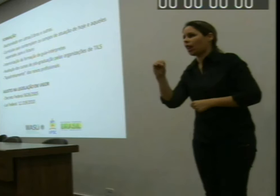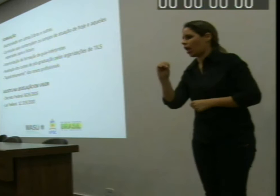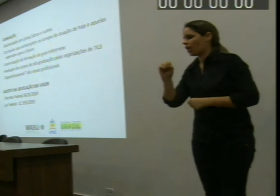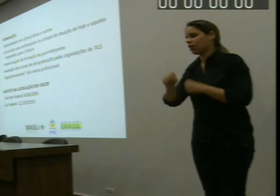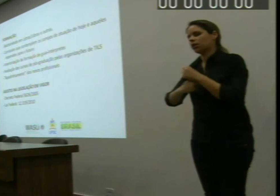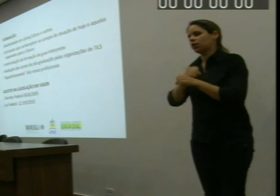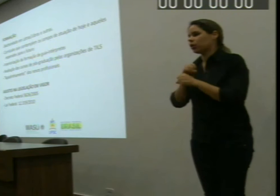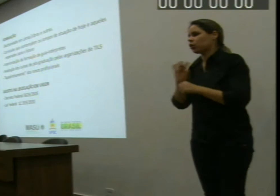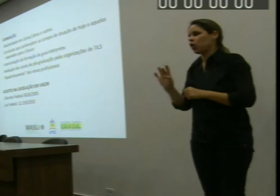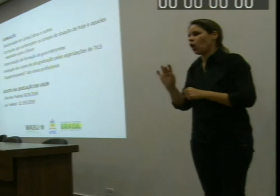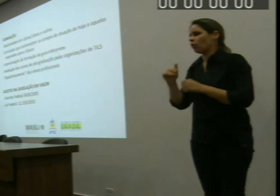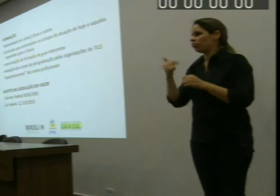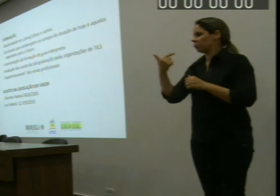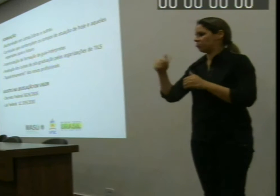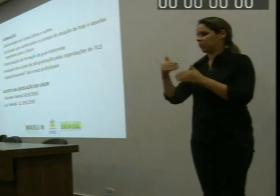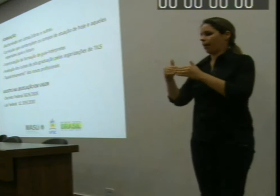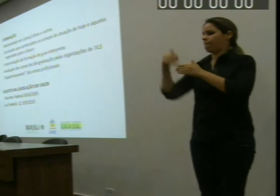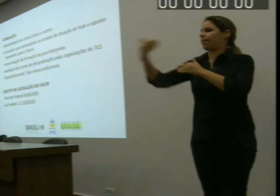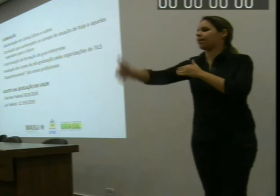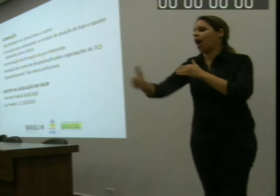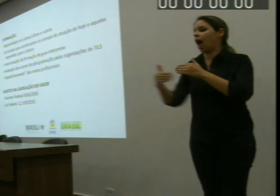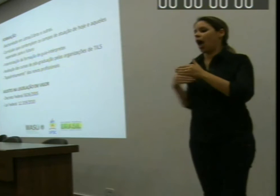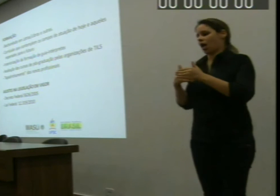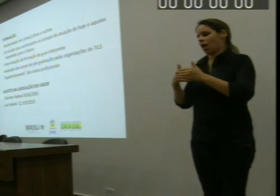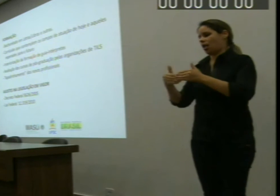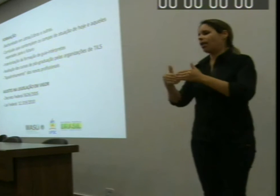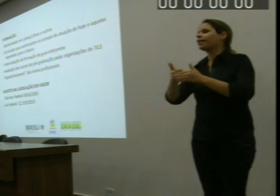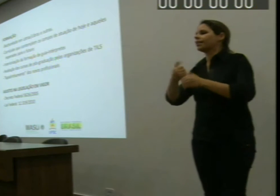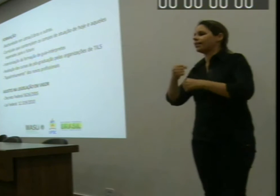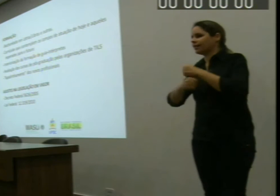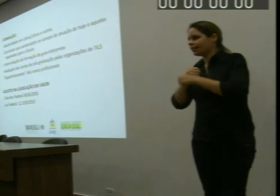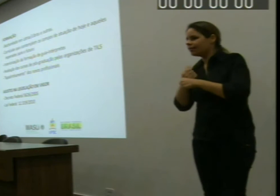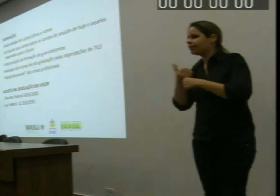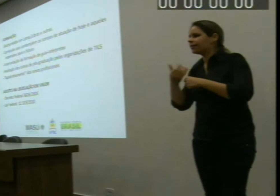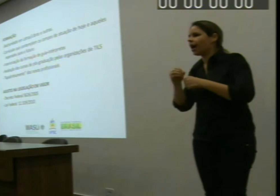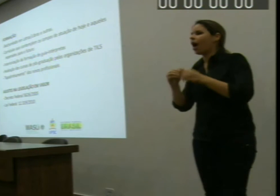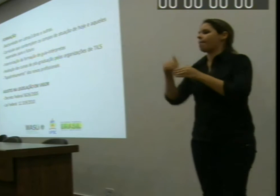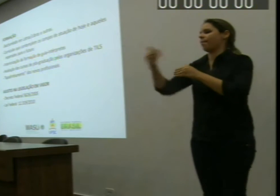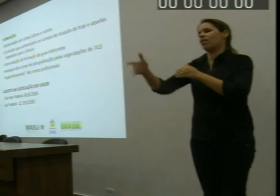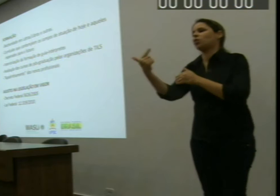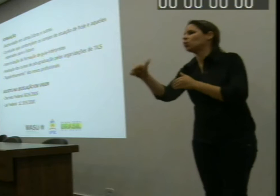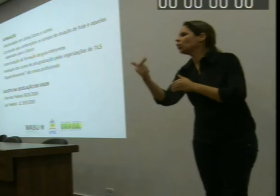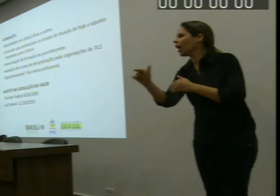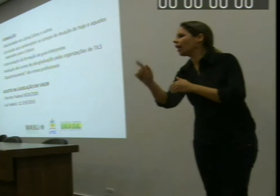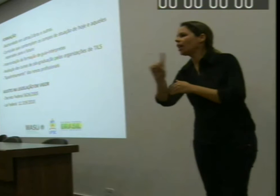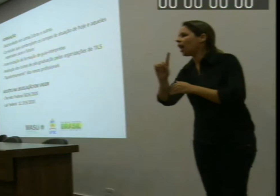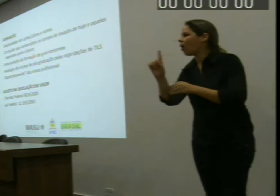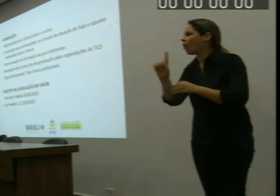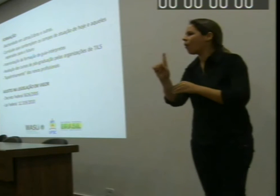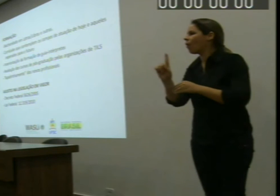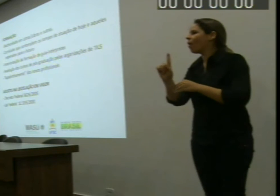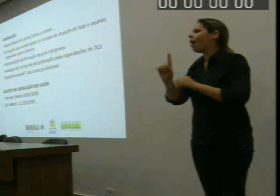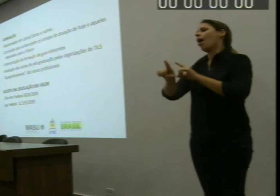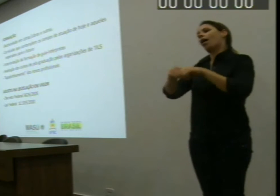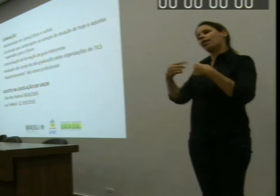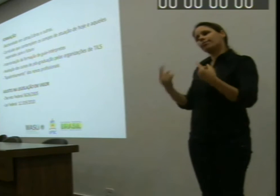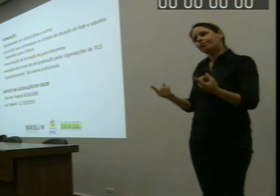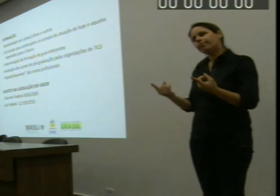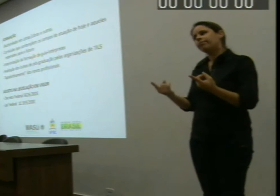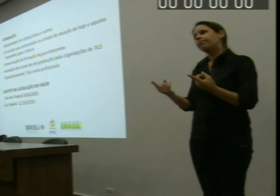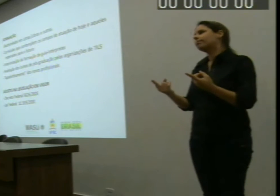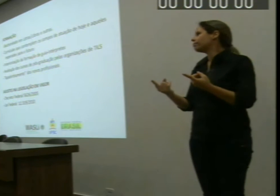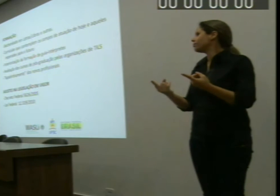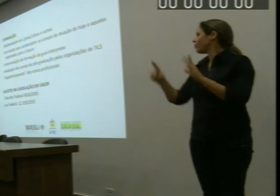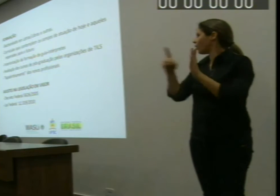prorrogação então ele é válido por 10 anos num prazo de 10 anos a data de publicação desse decreto ele vai passar não